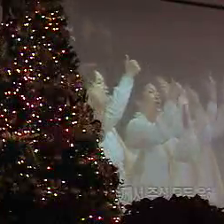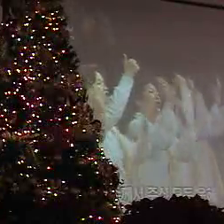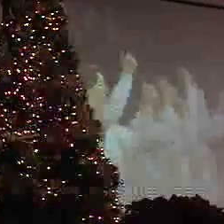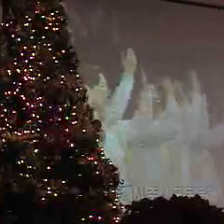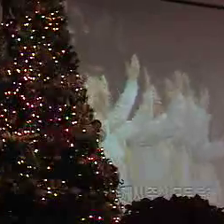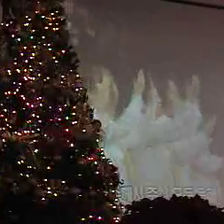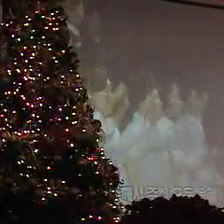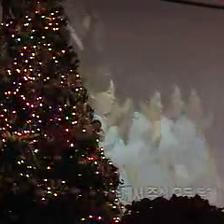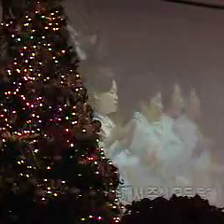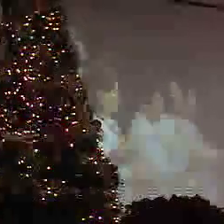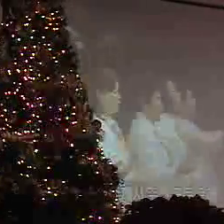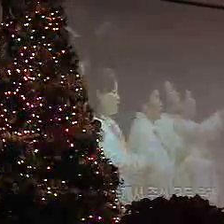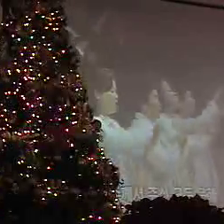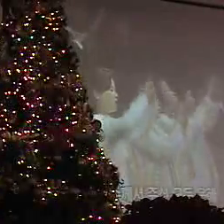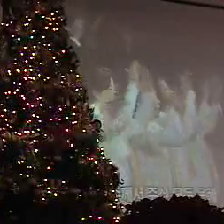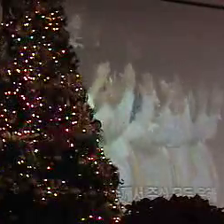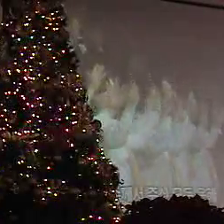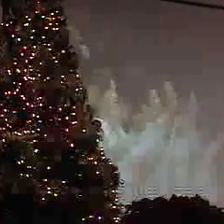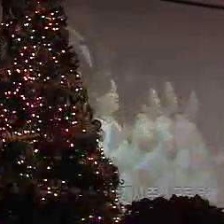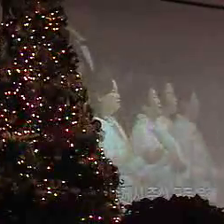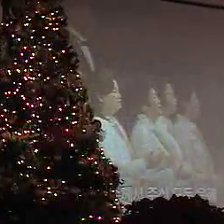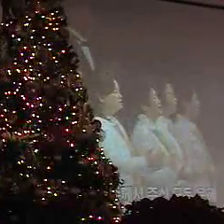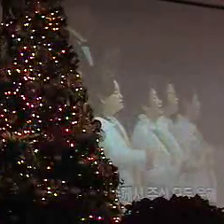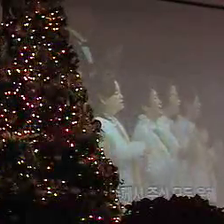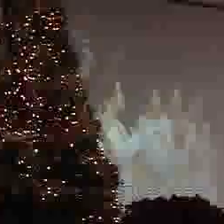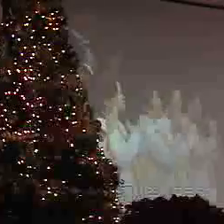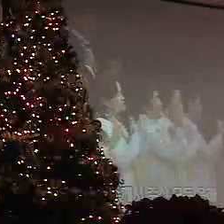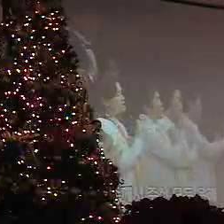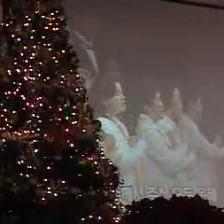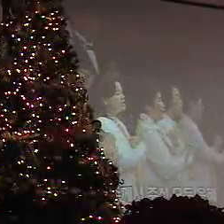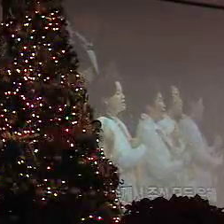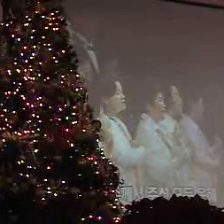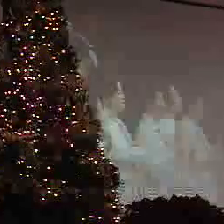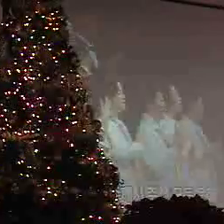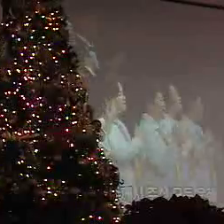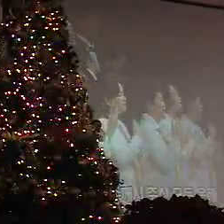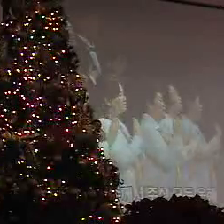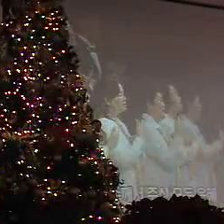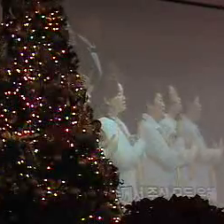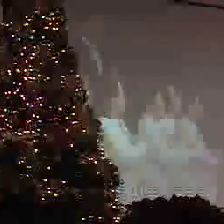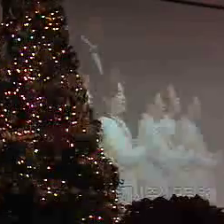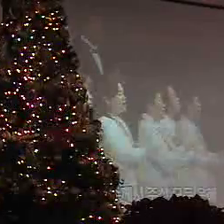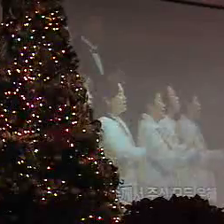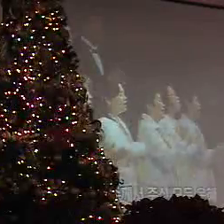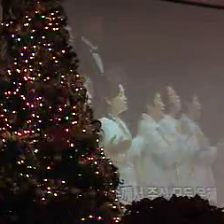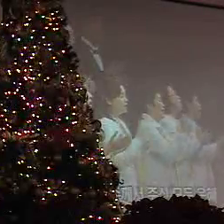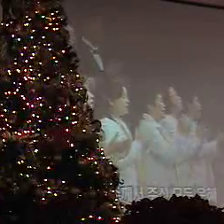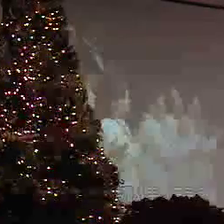주께서 주신 모든 은혜